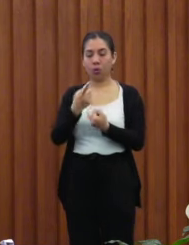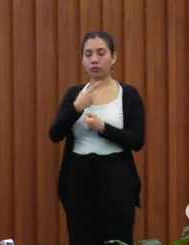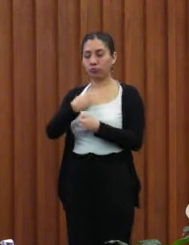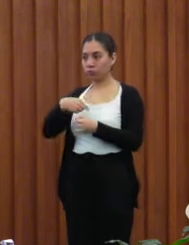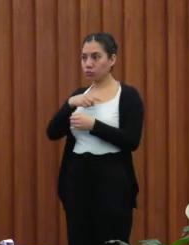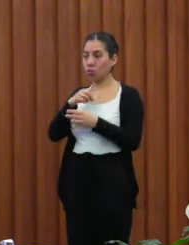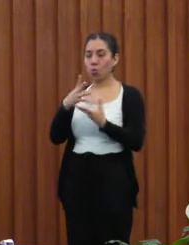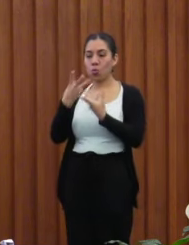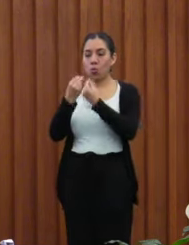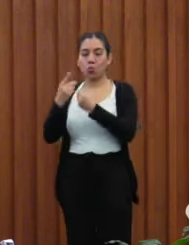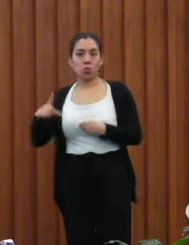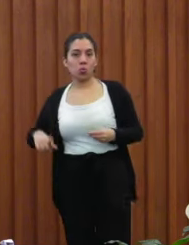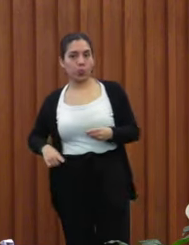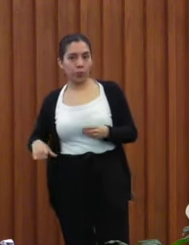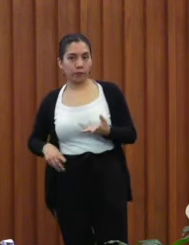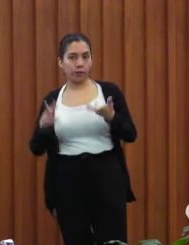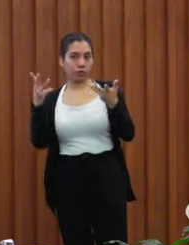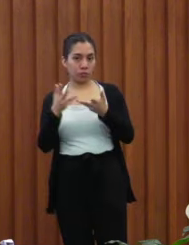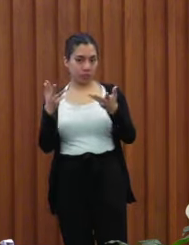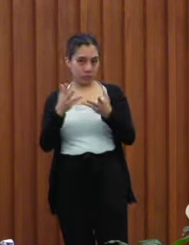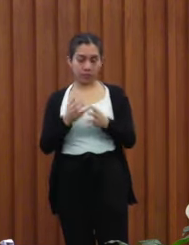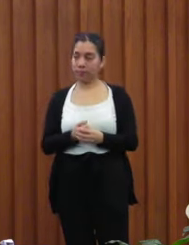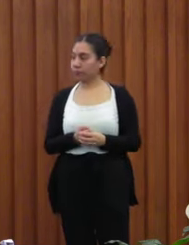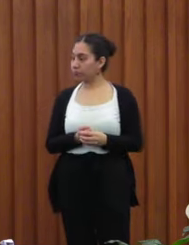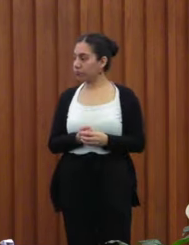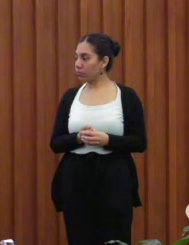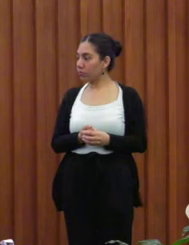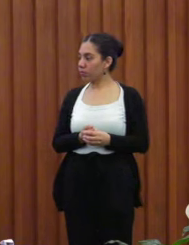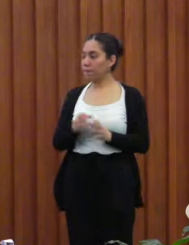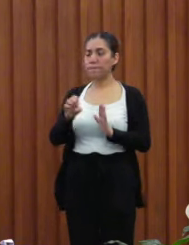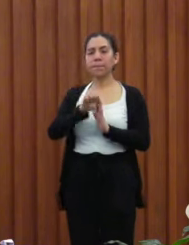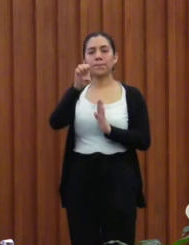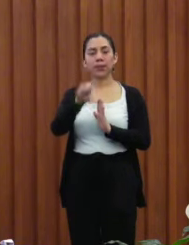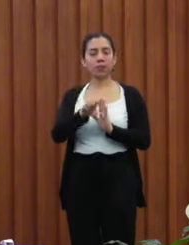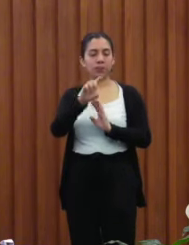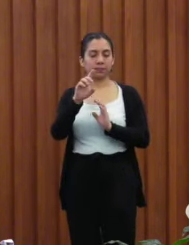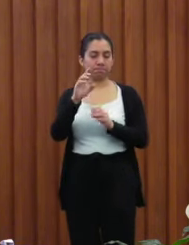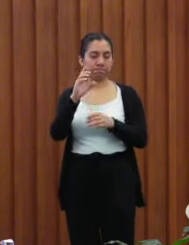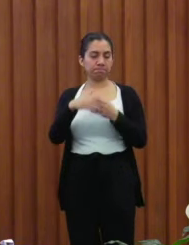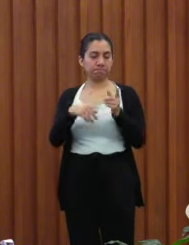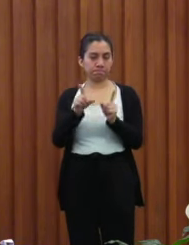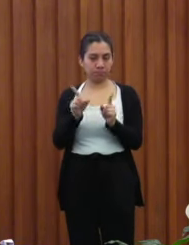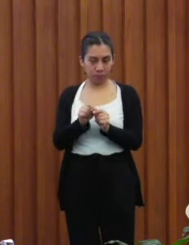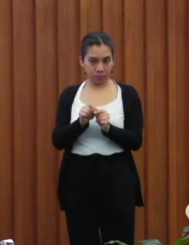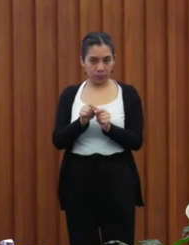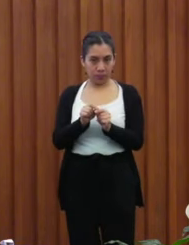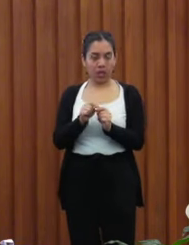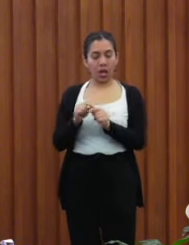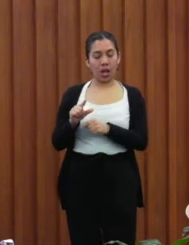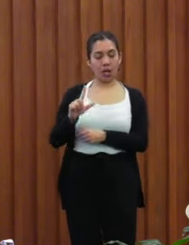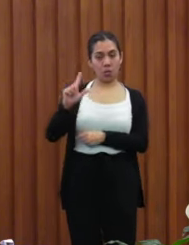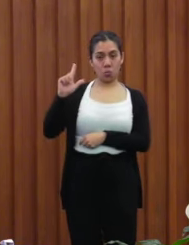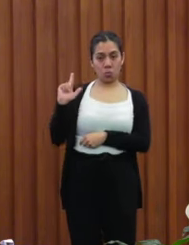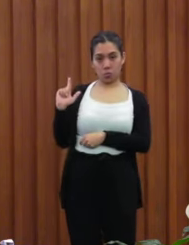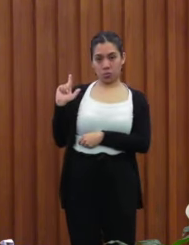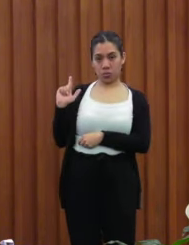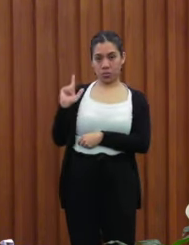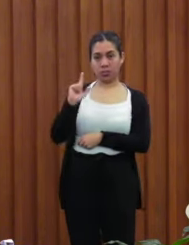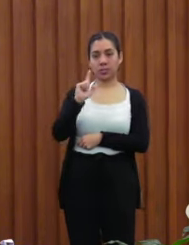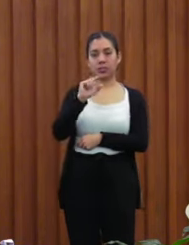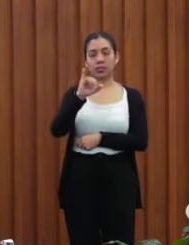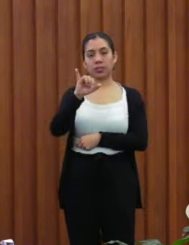el Estado, ¿no? Y permítame entonces nada más poner como ejemplo para finalizar lo que pasó este lunes en